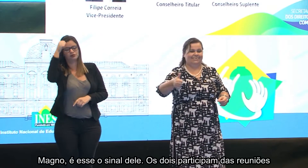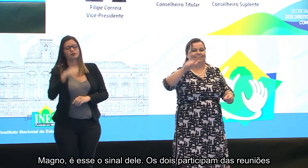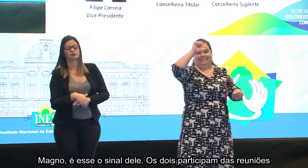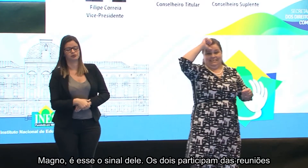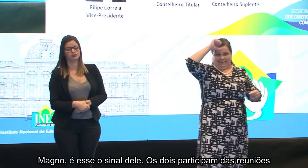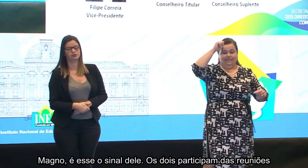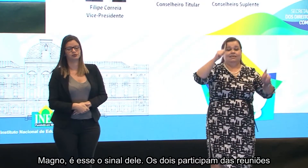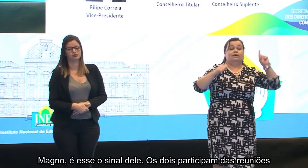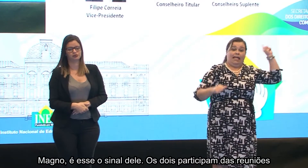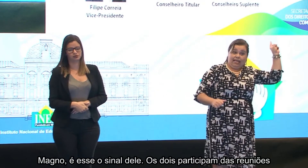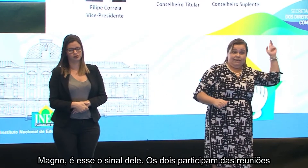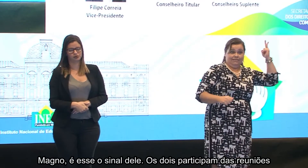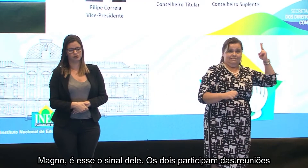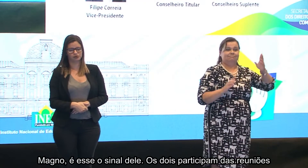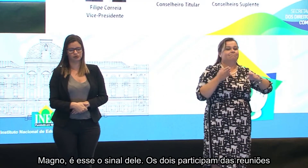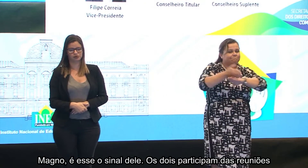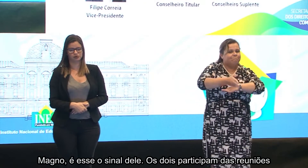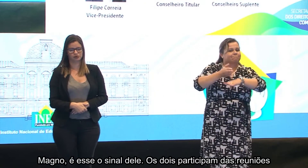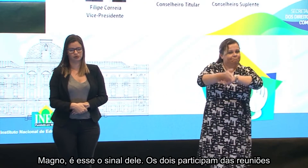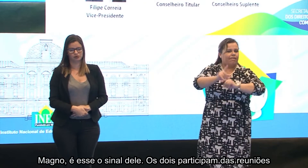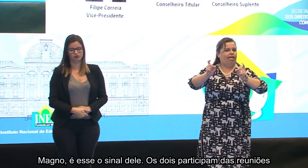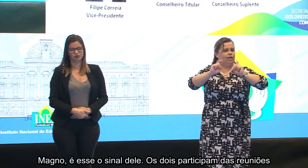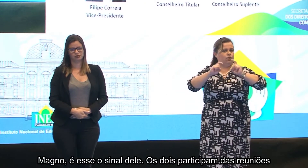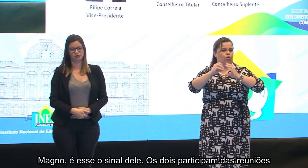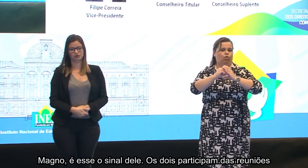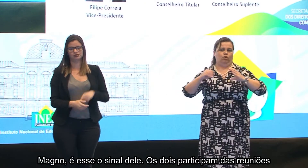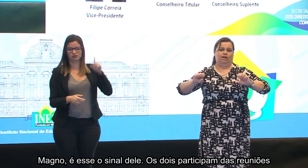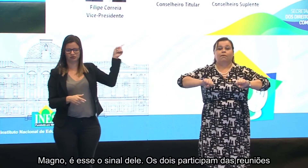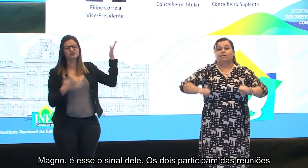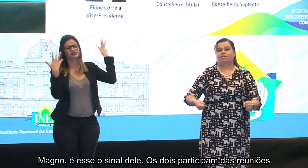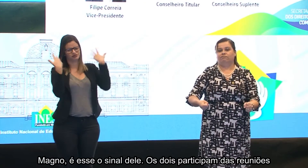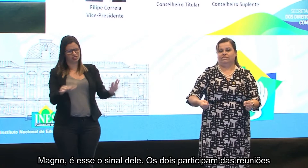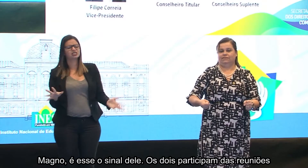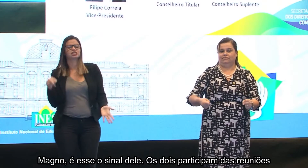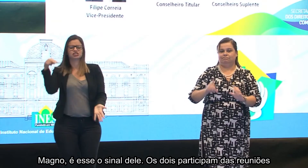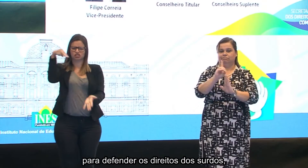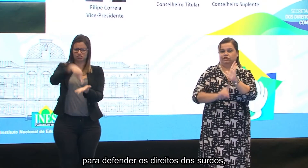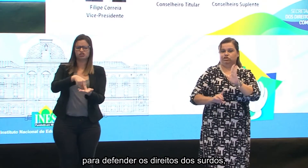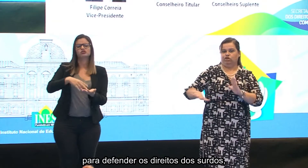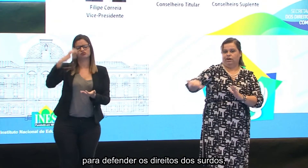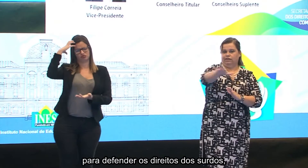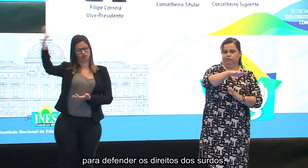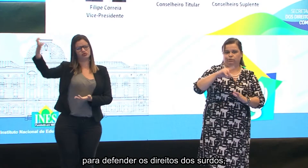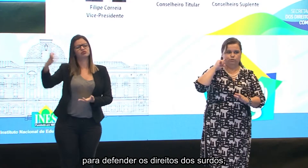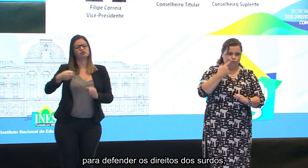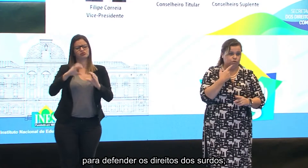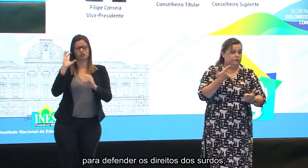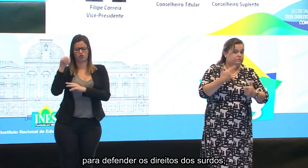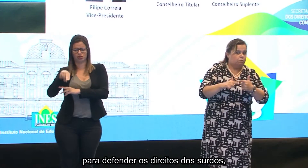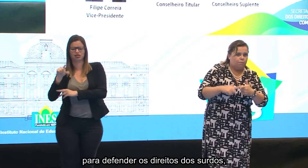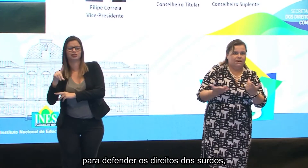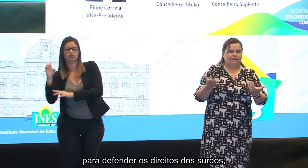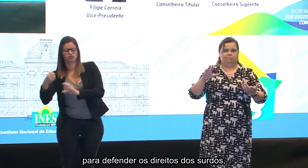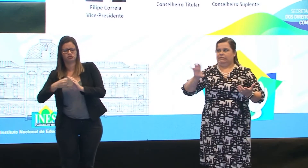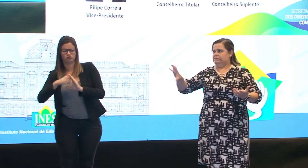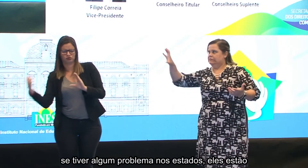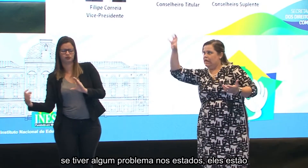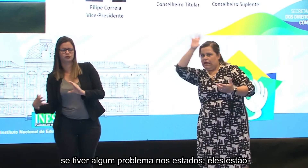Magno, é assim, né, o sinal dele. E esses dois, eles participam das reuniões para defender os direitos dos surdos. Se tiver